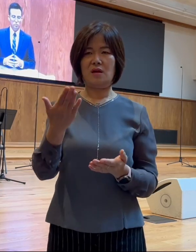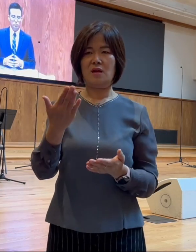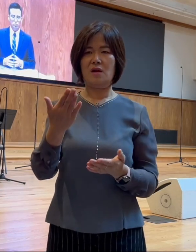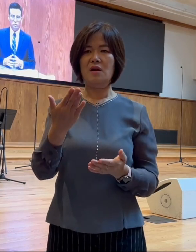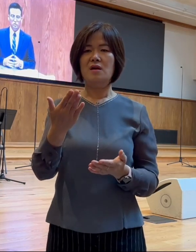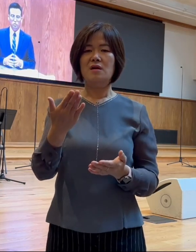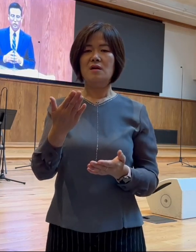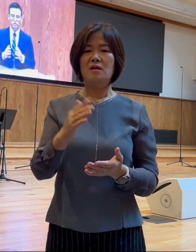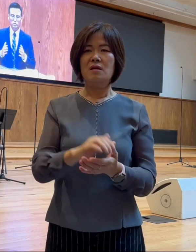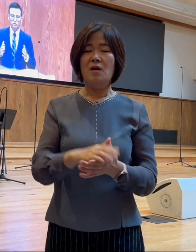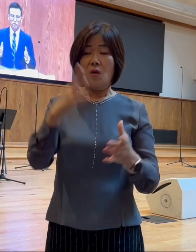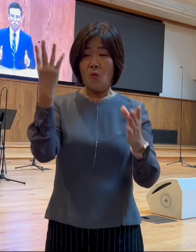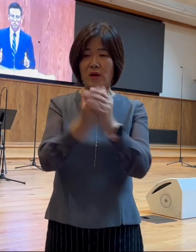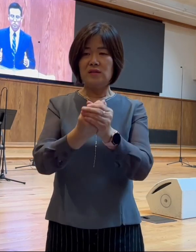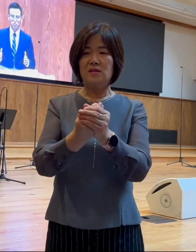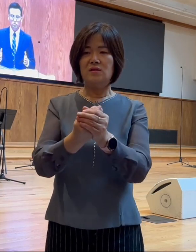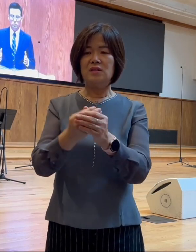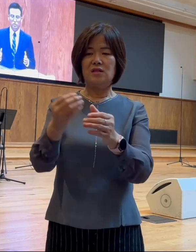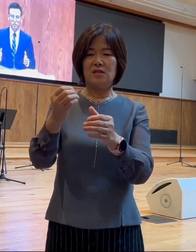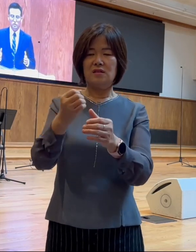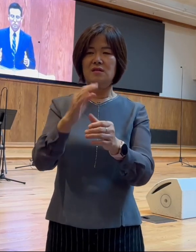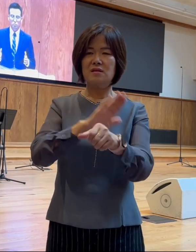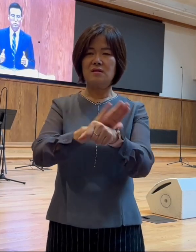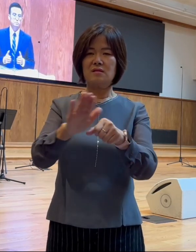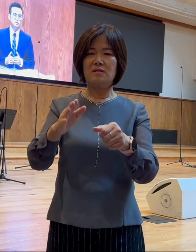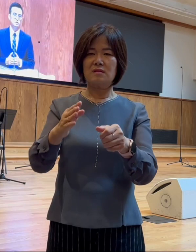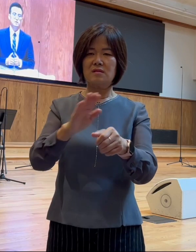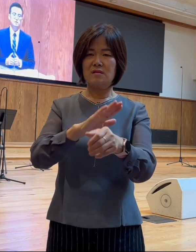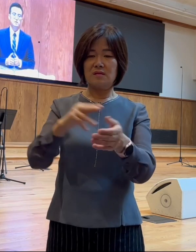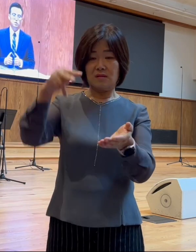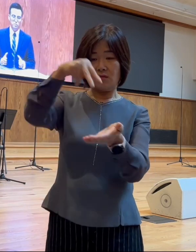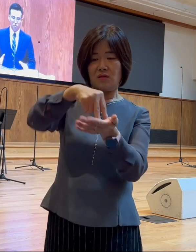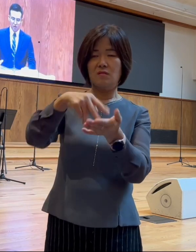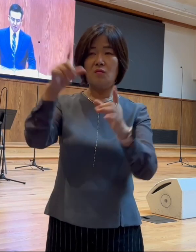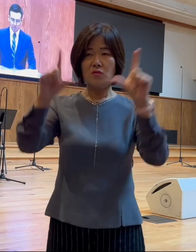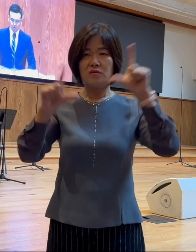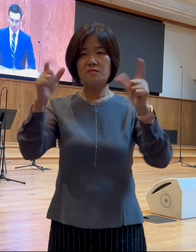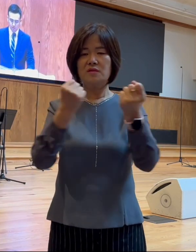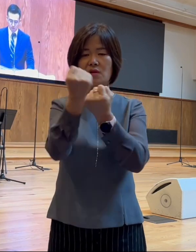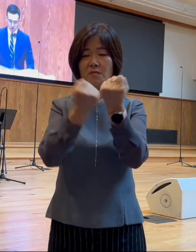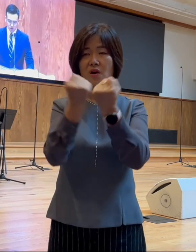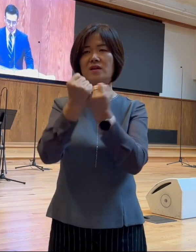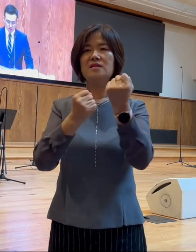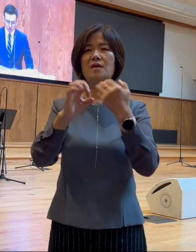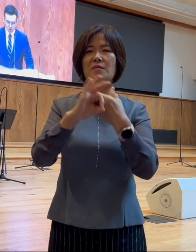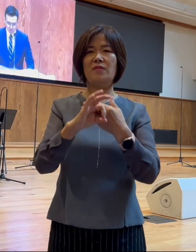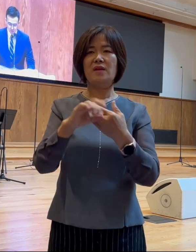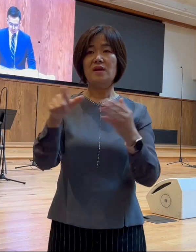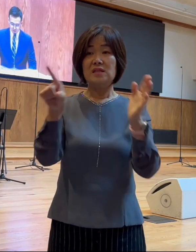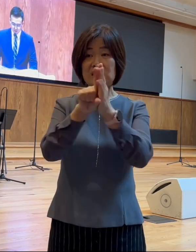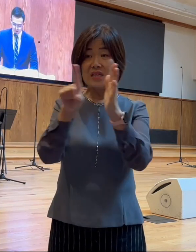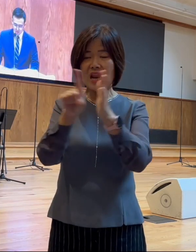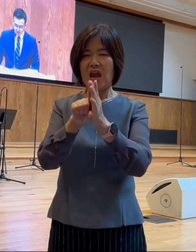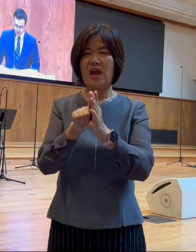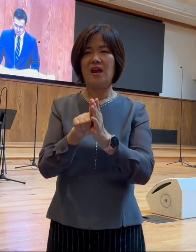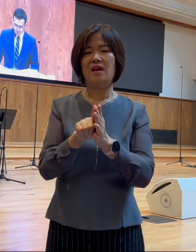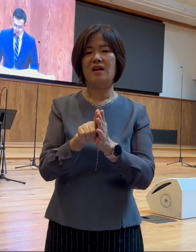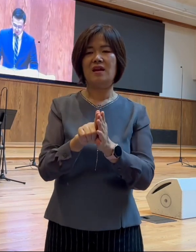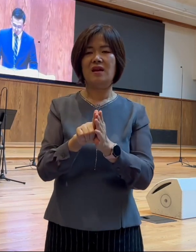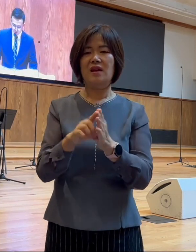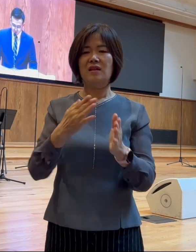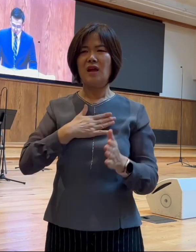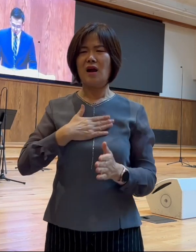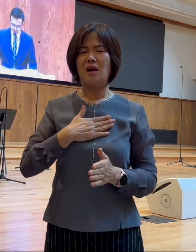신뢰와 순종이 완전히 세워진 어떤 모습을 설명하자면요, 이 신뢰 파트는